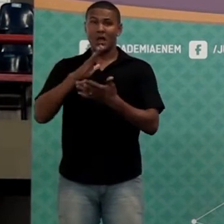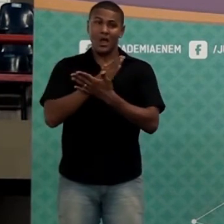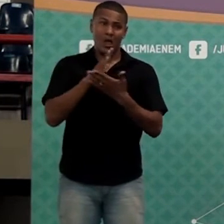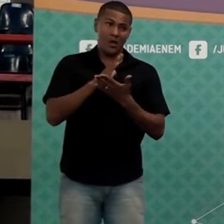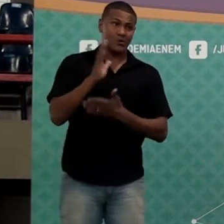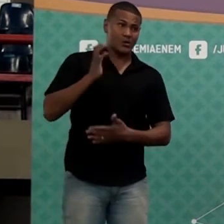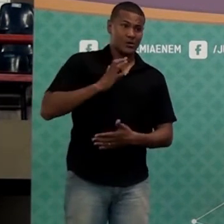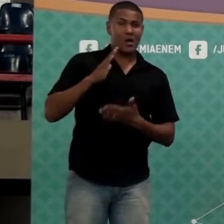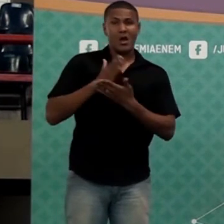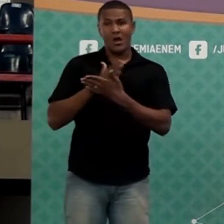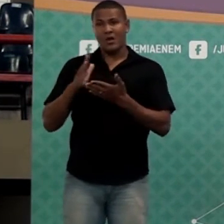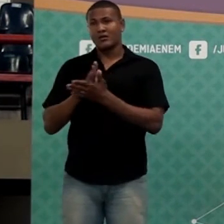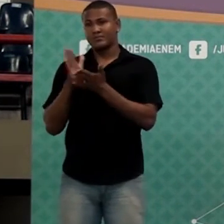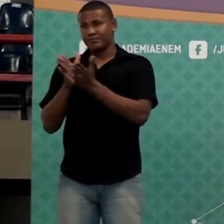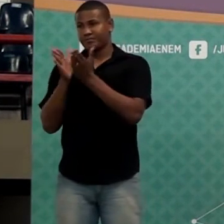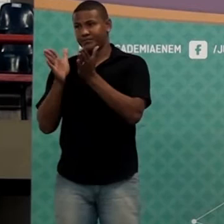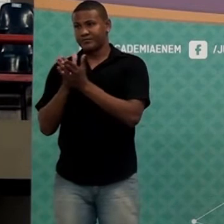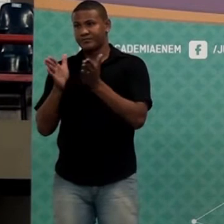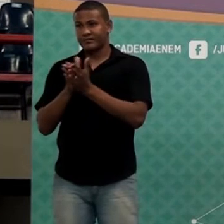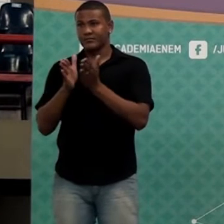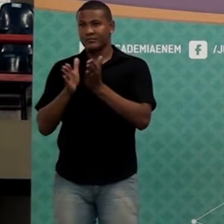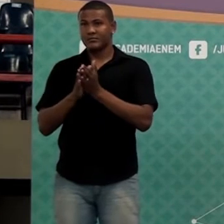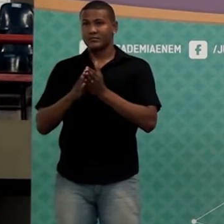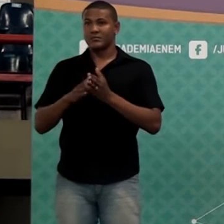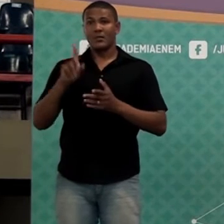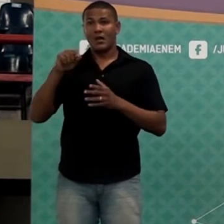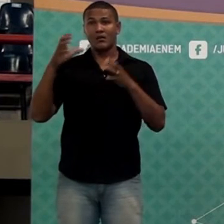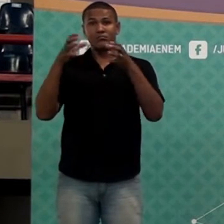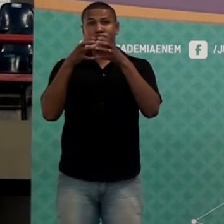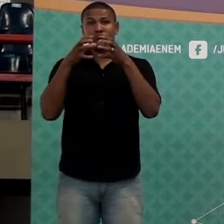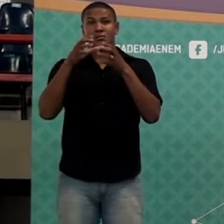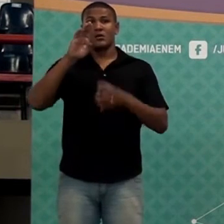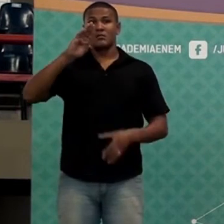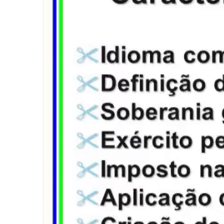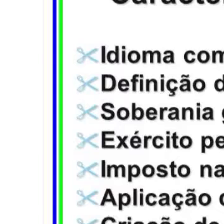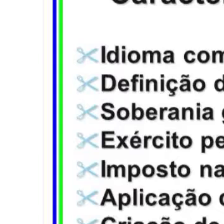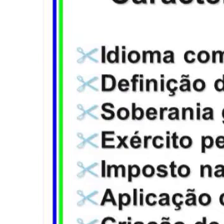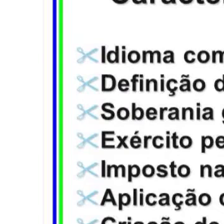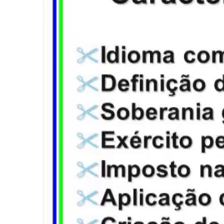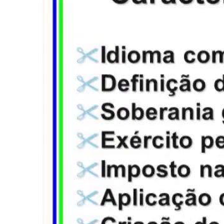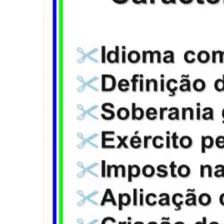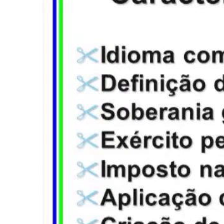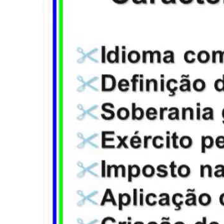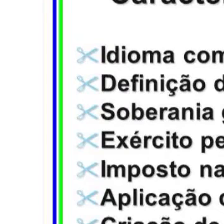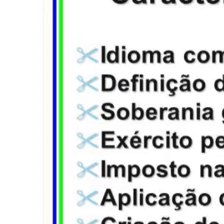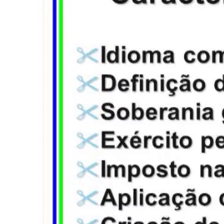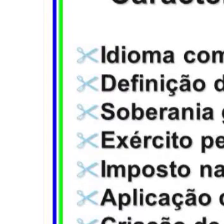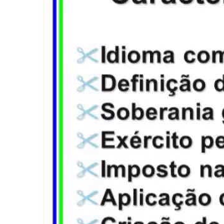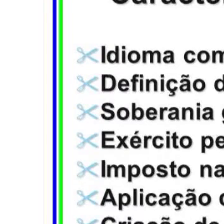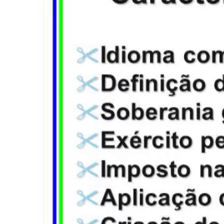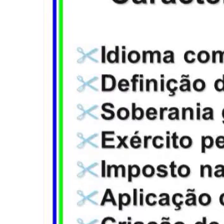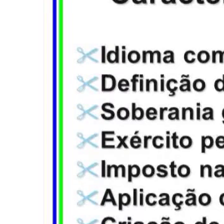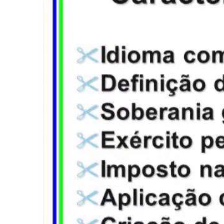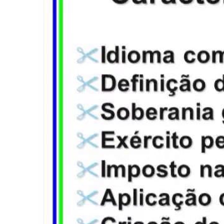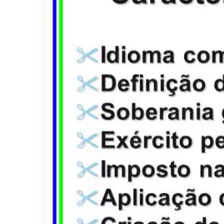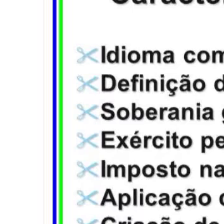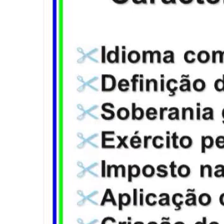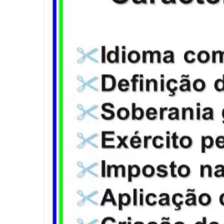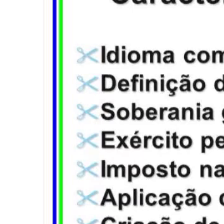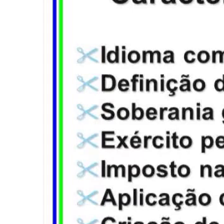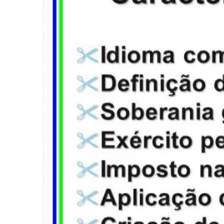pobre. Tudo é burguês, viu? Tem a grande burguesia, a pequena burguesia. Beleza?